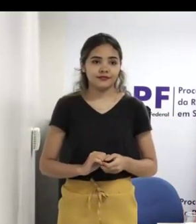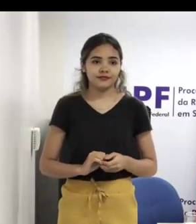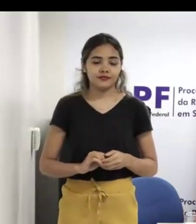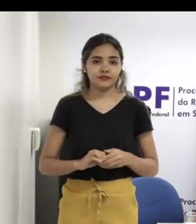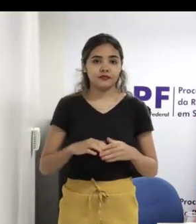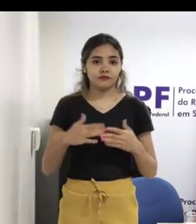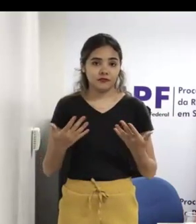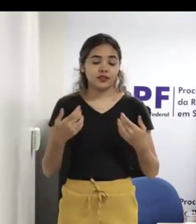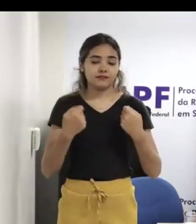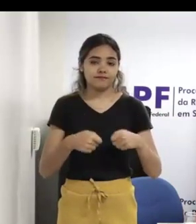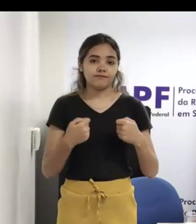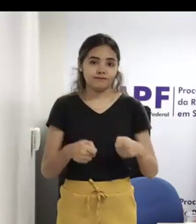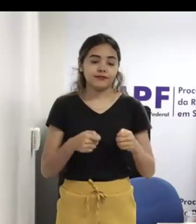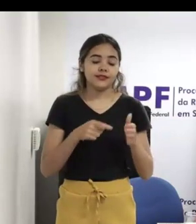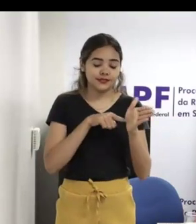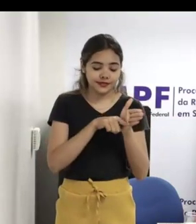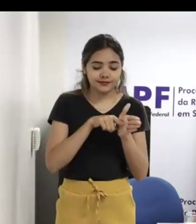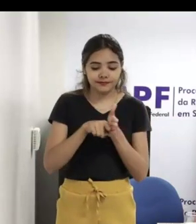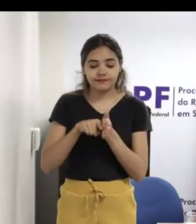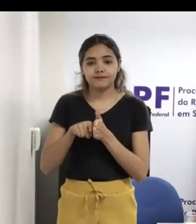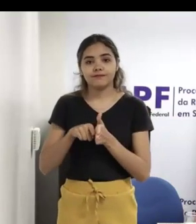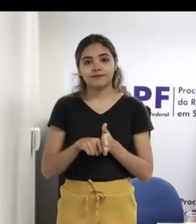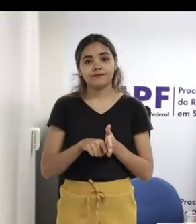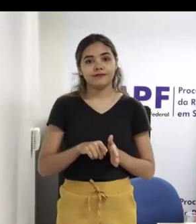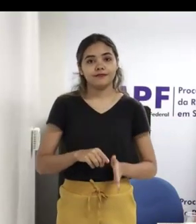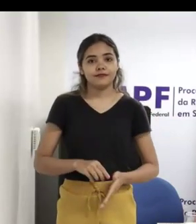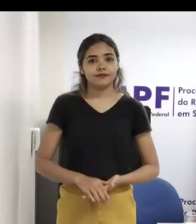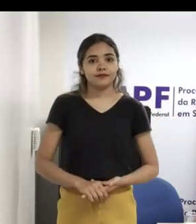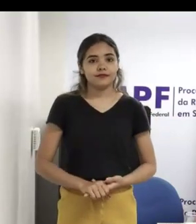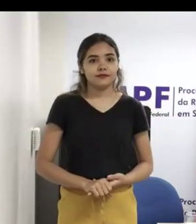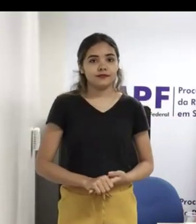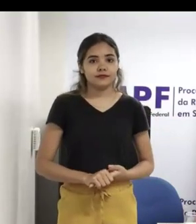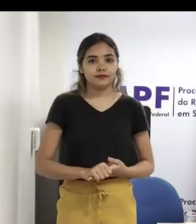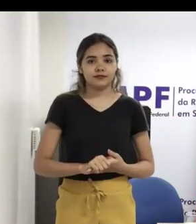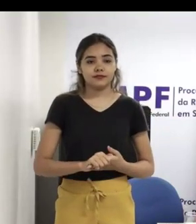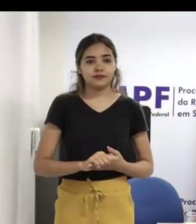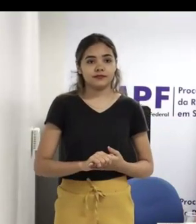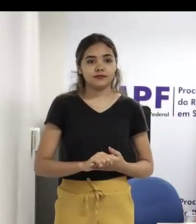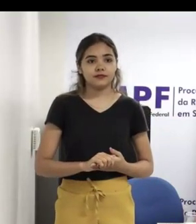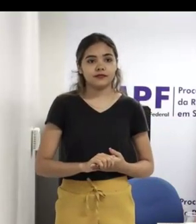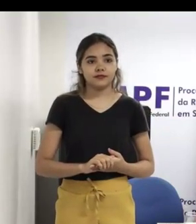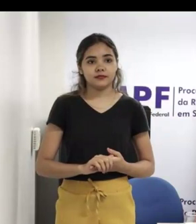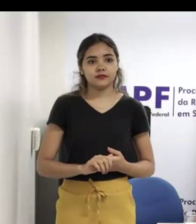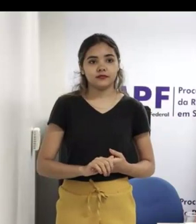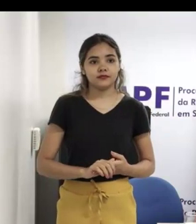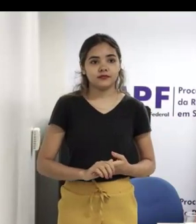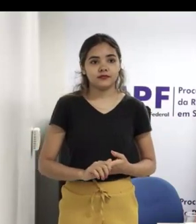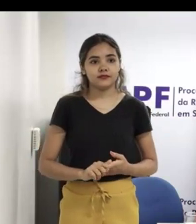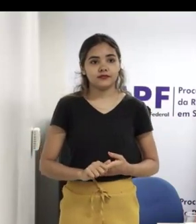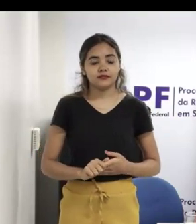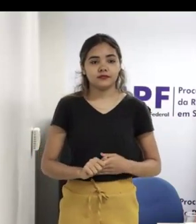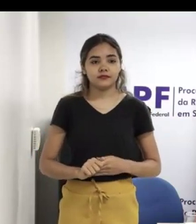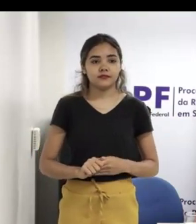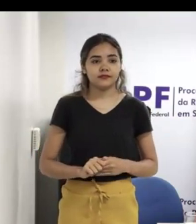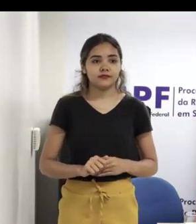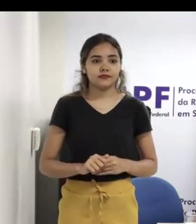aí é uma questão a critério de análise mesmo né É tem que analisar o caso concreto sim eh outras contribuições que eu queria gostaria de trazer